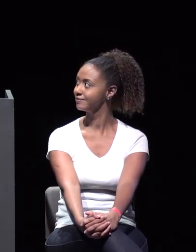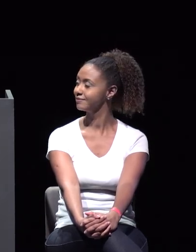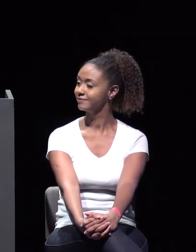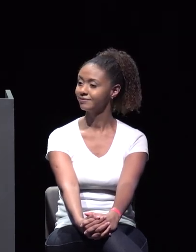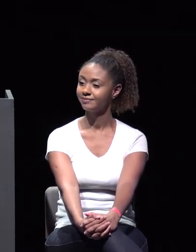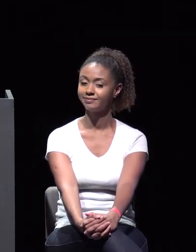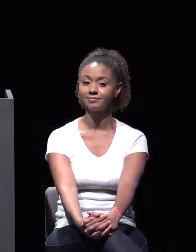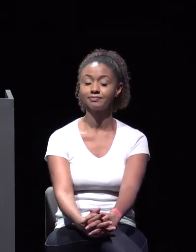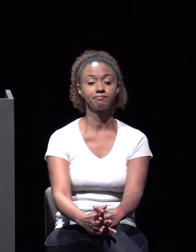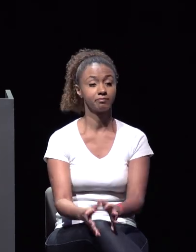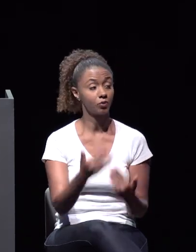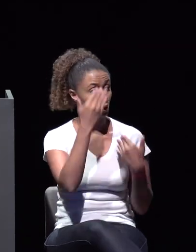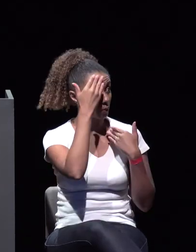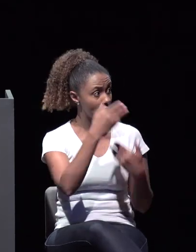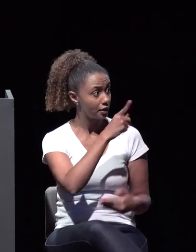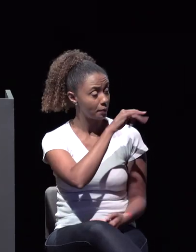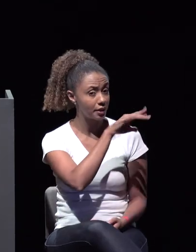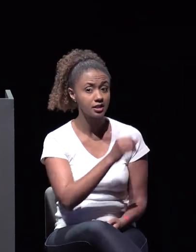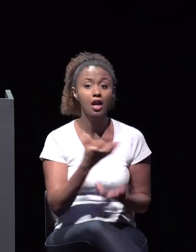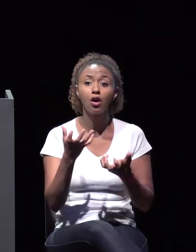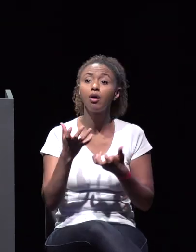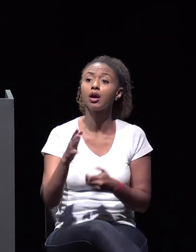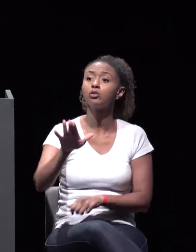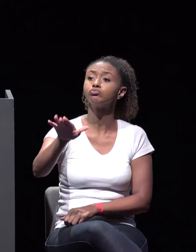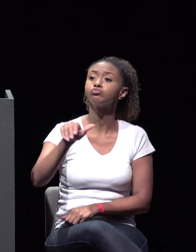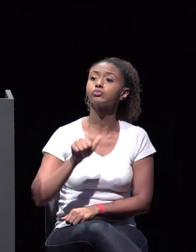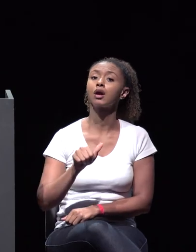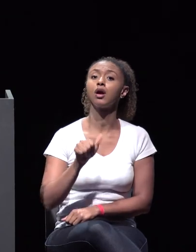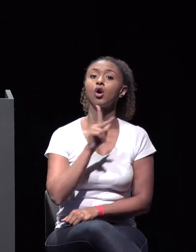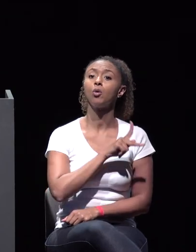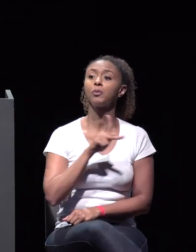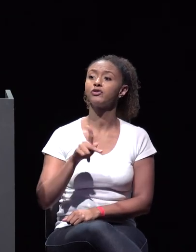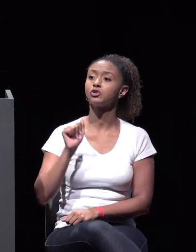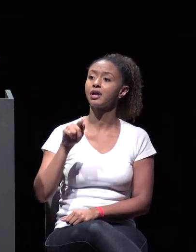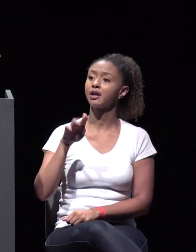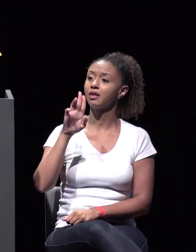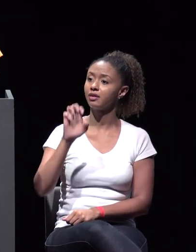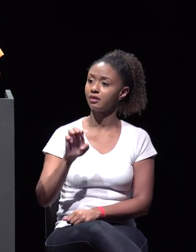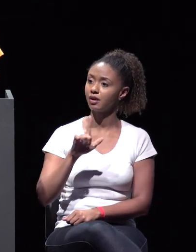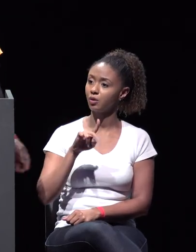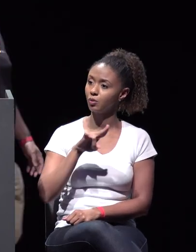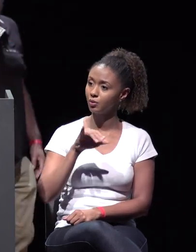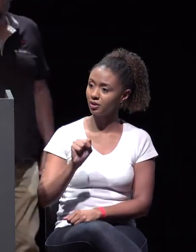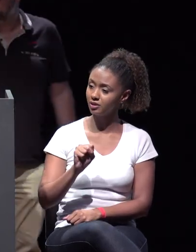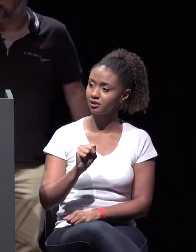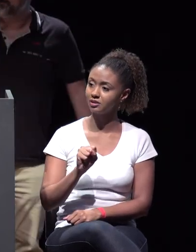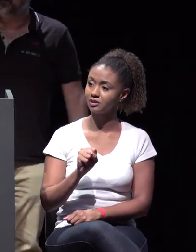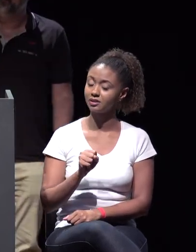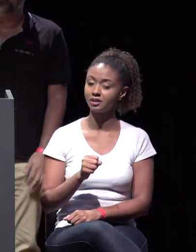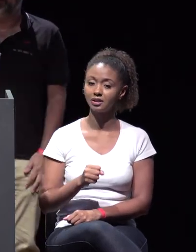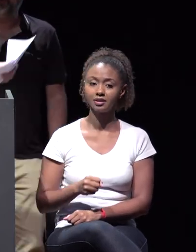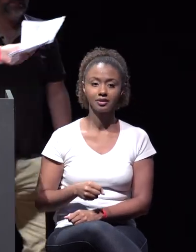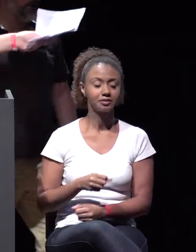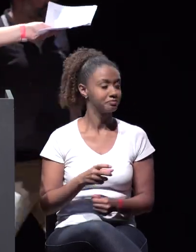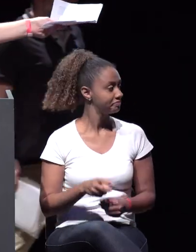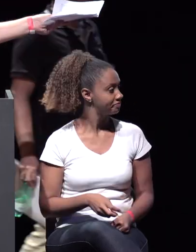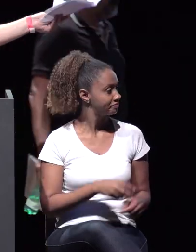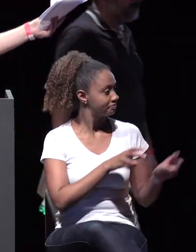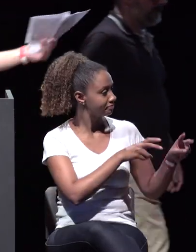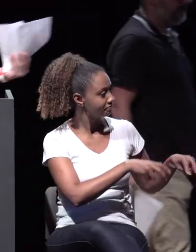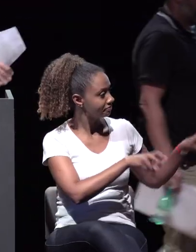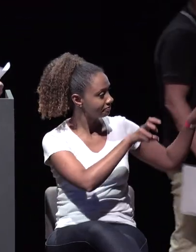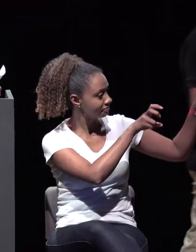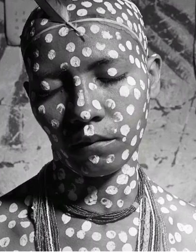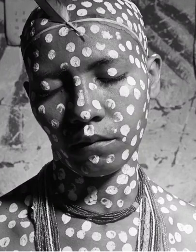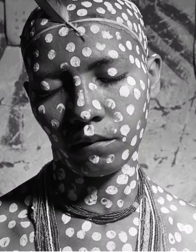marcelo obrigado mas ela queria chamar o professor também andré luis por favor aqui pra assentar aqui